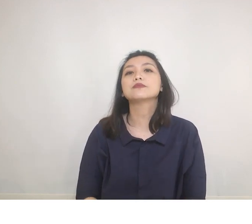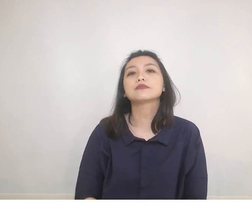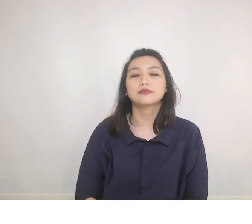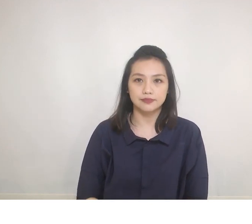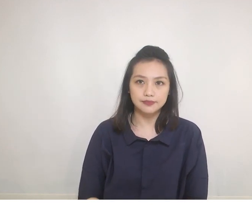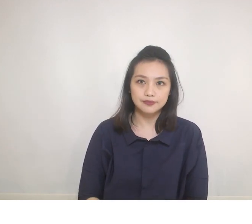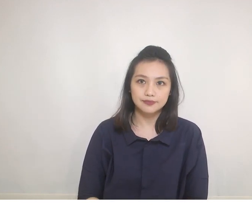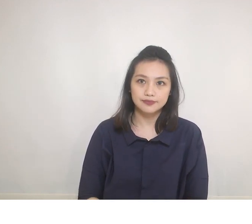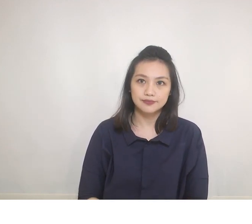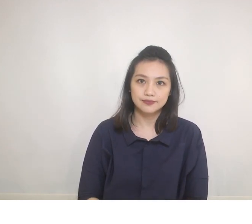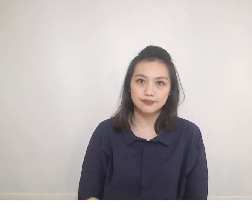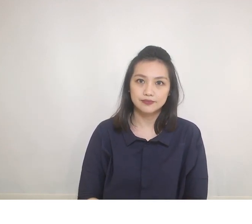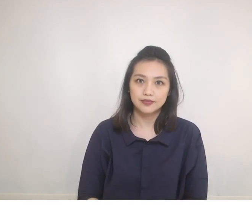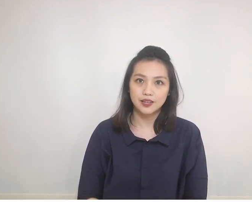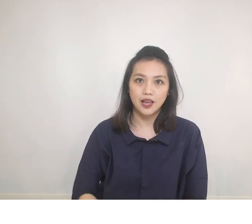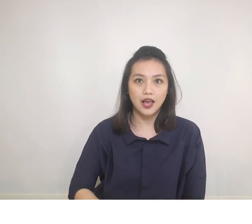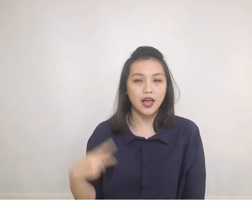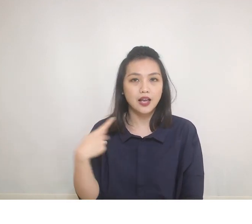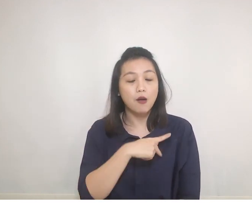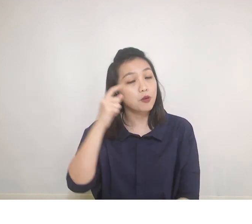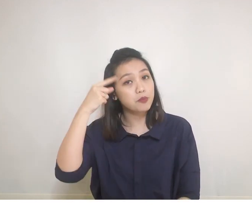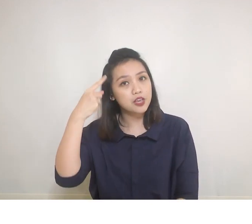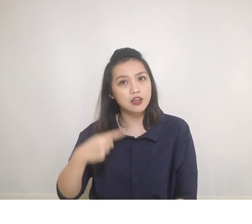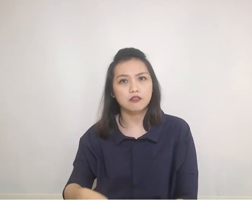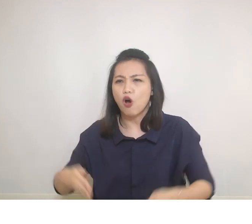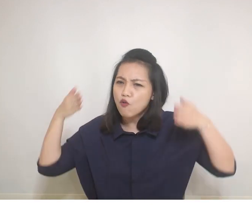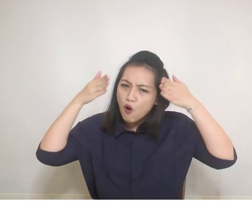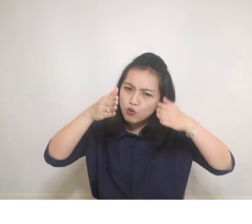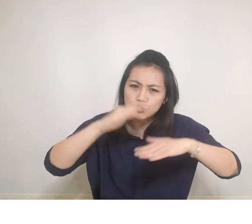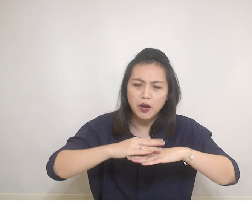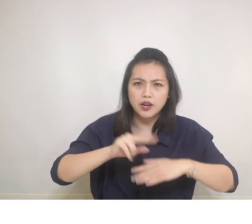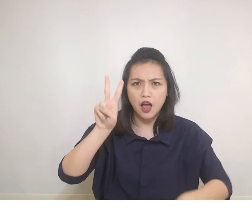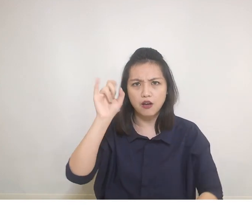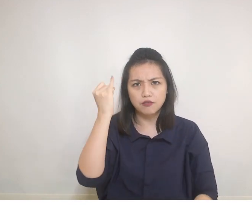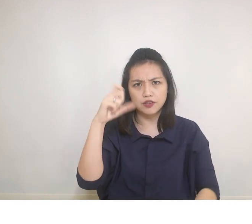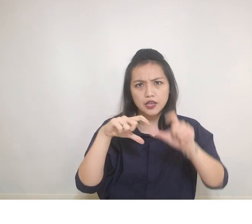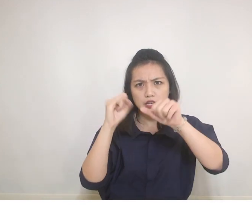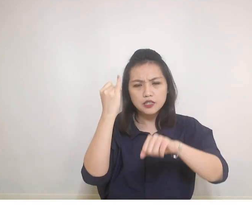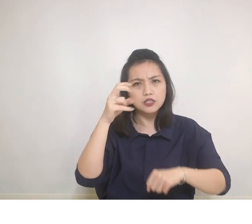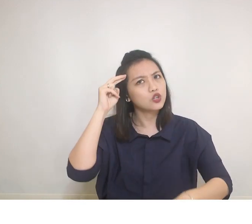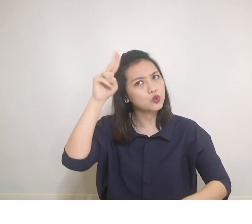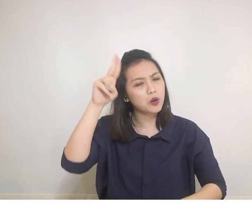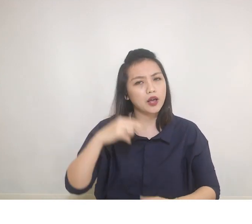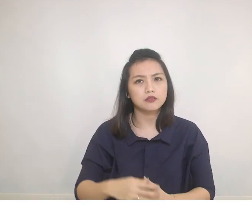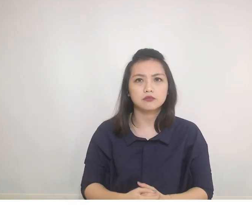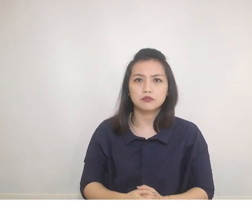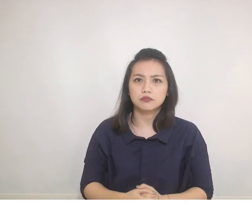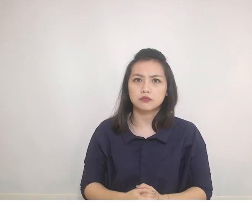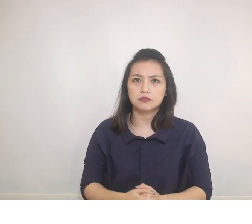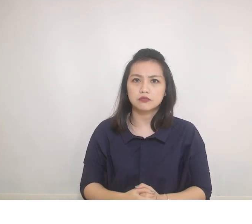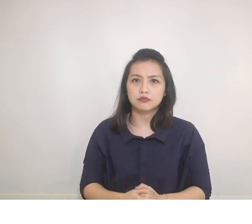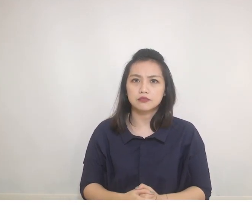Dalam waktu kurang seminggu, 3 pertanyaan itu benar-benar terjawab. Terjawabnya itu tidak,